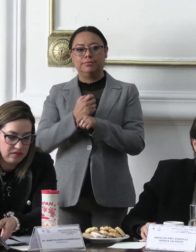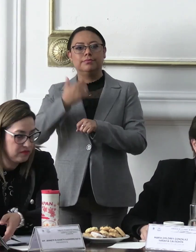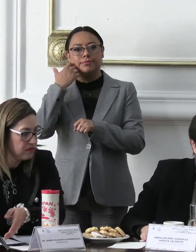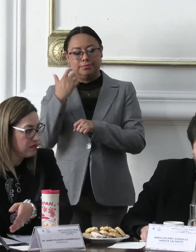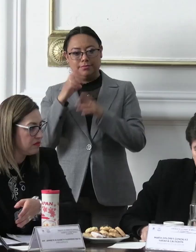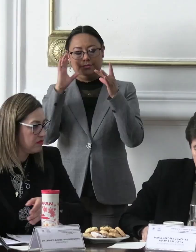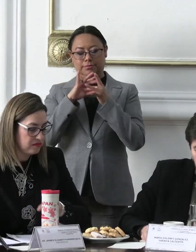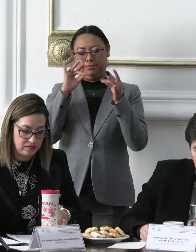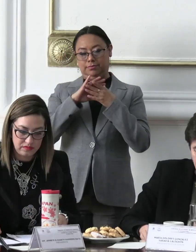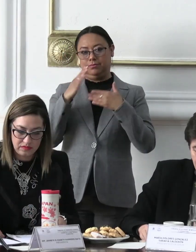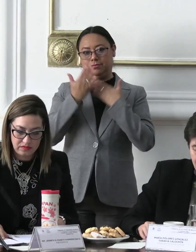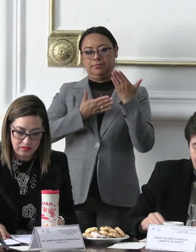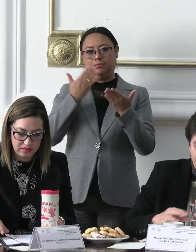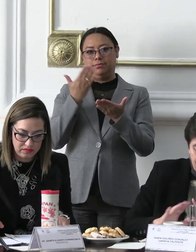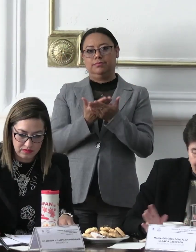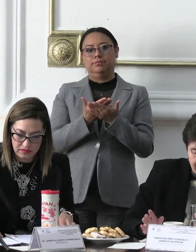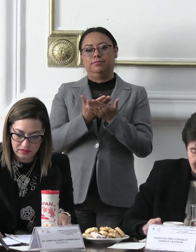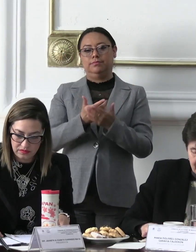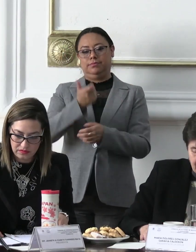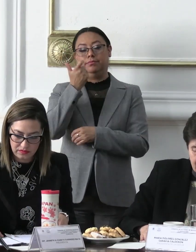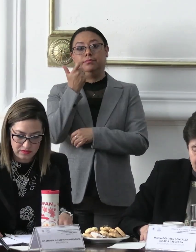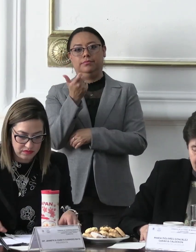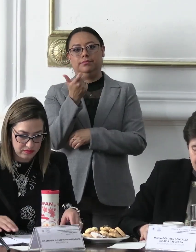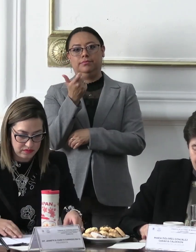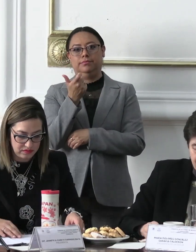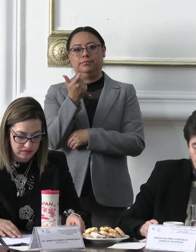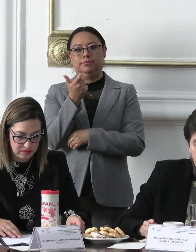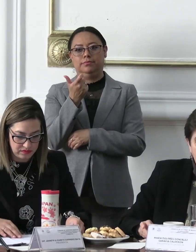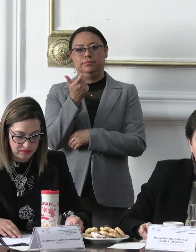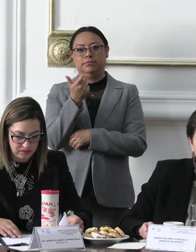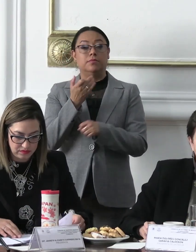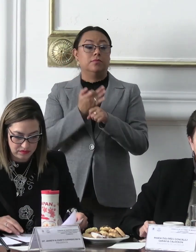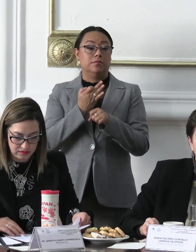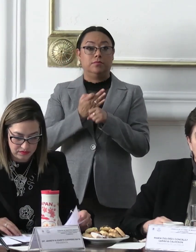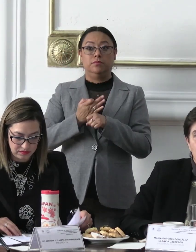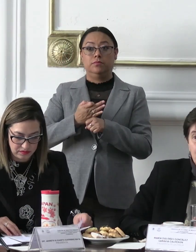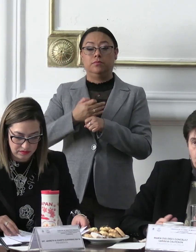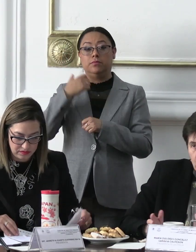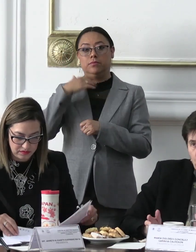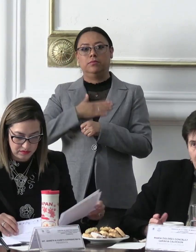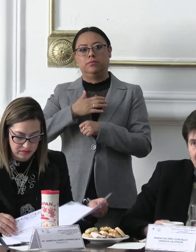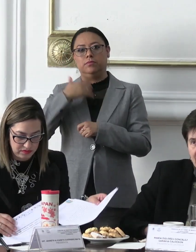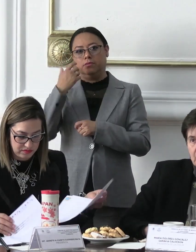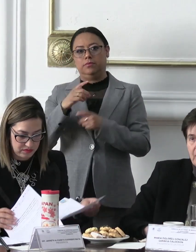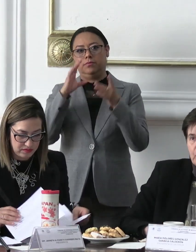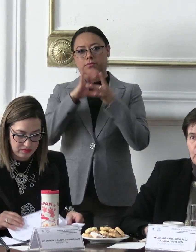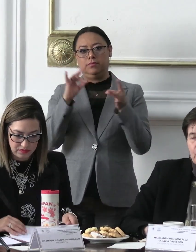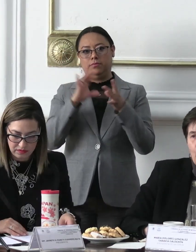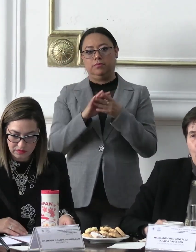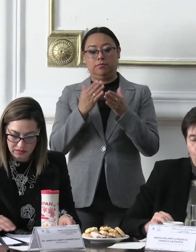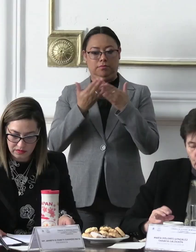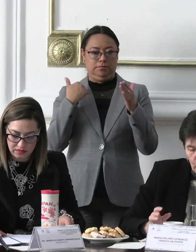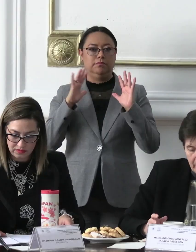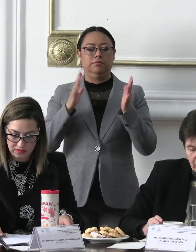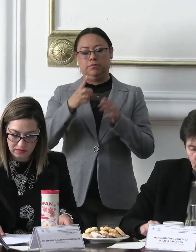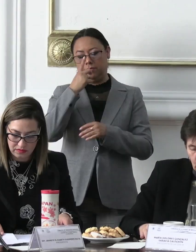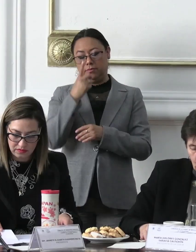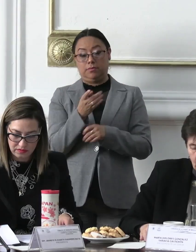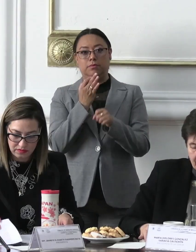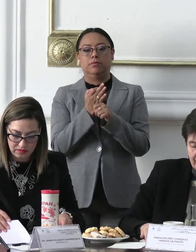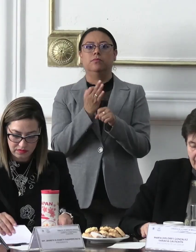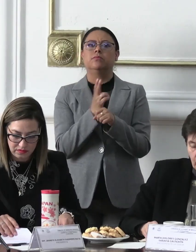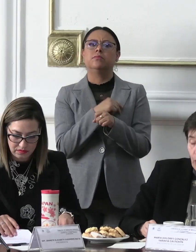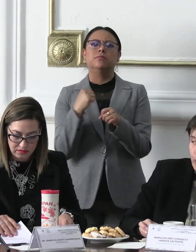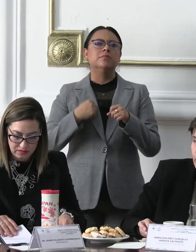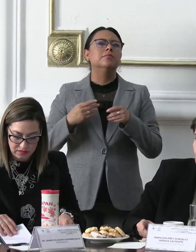que tenemos presupuestal, sin dejar de comentar que, como hemos dicho antes, vemos un